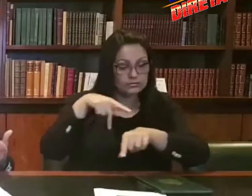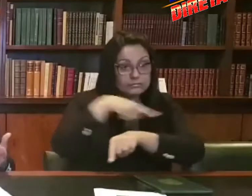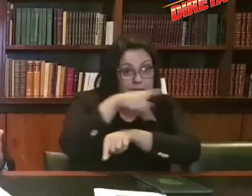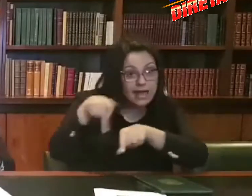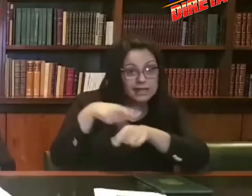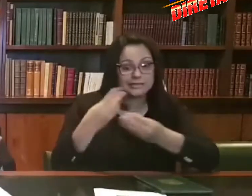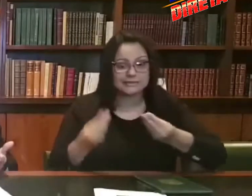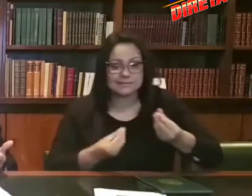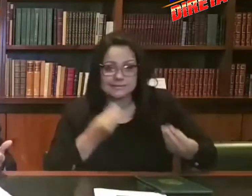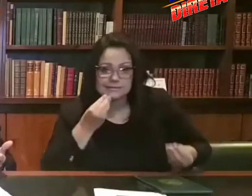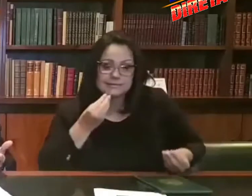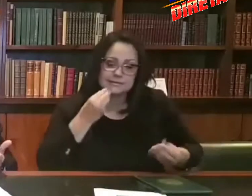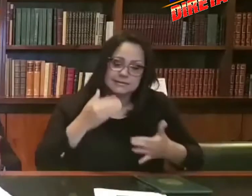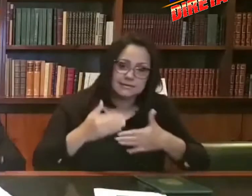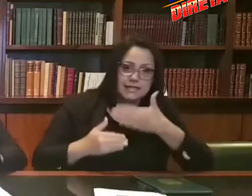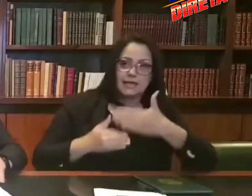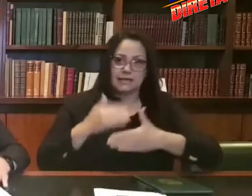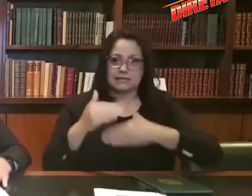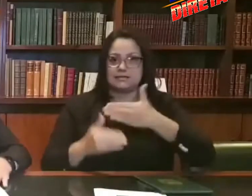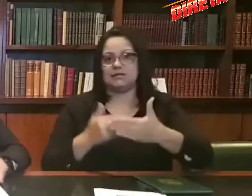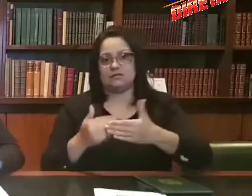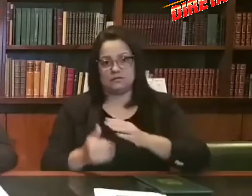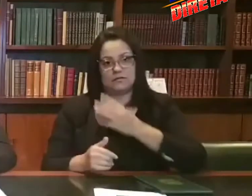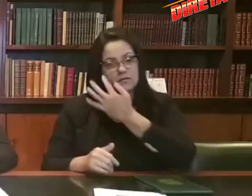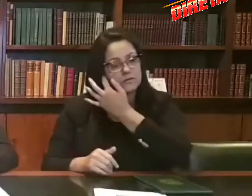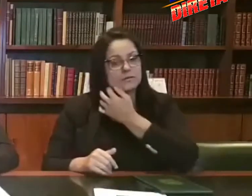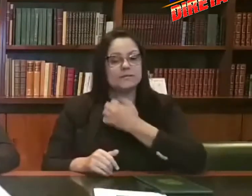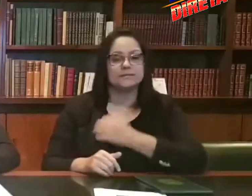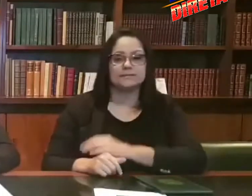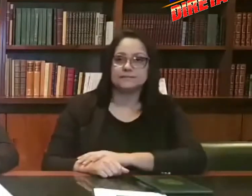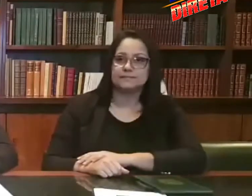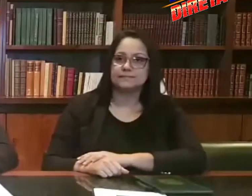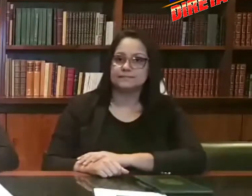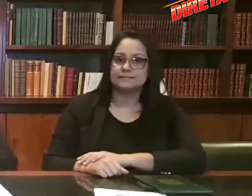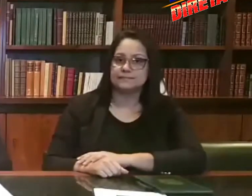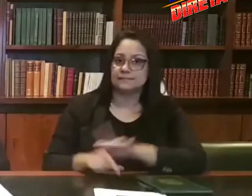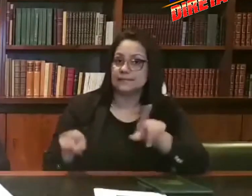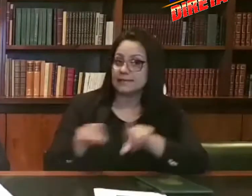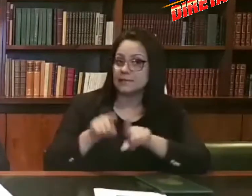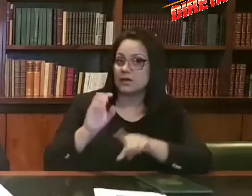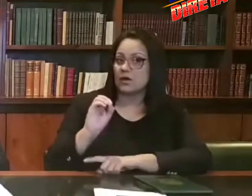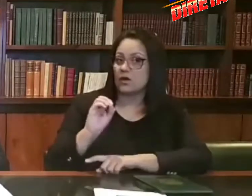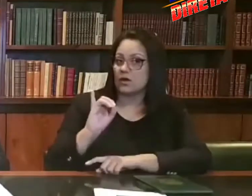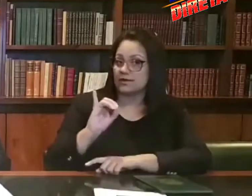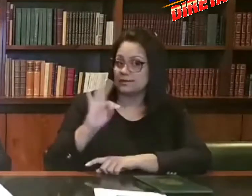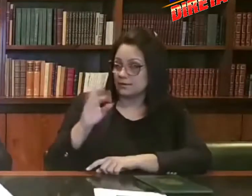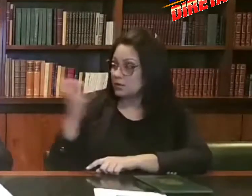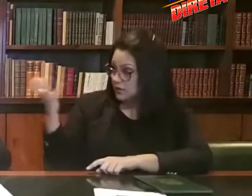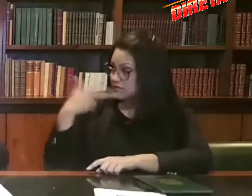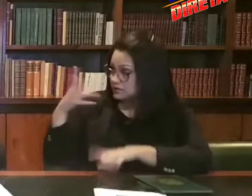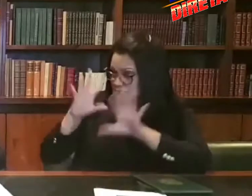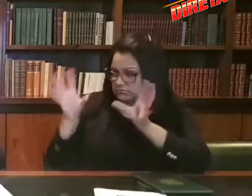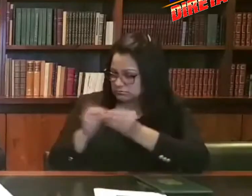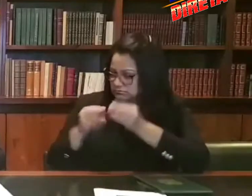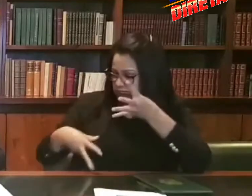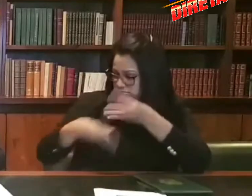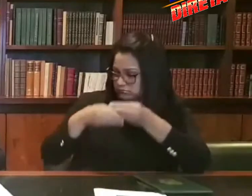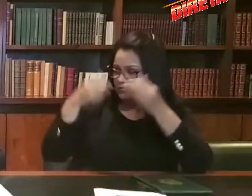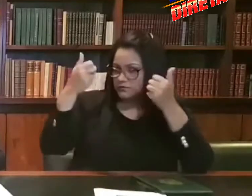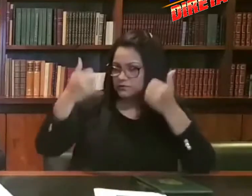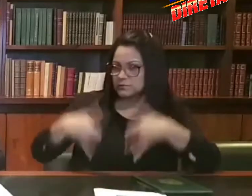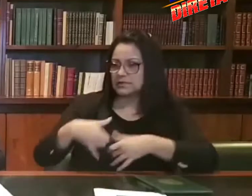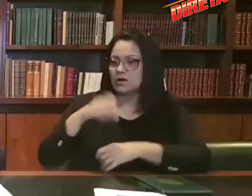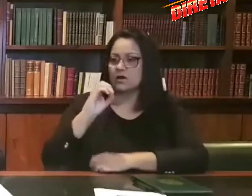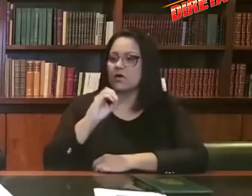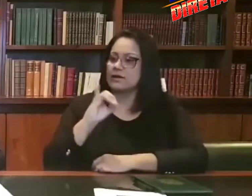ainda, né, em desenvolvimento. E também dizer que a OIT, você fala alguma coisa sobre isso, né? Disse, né, a